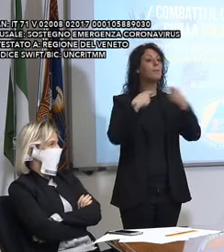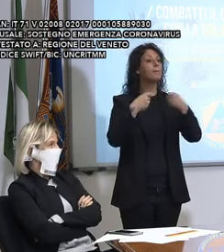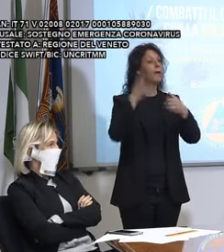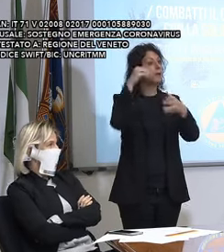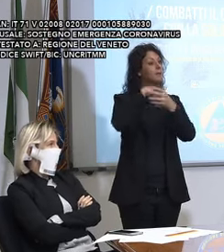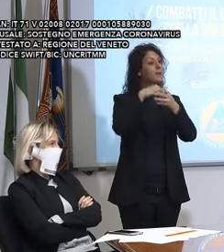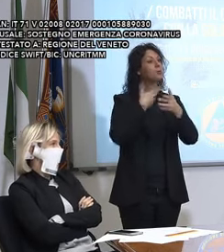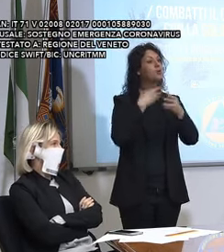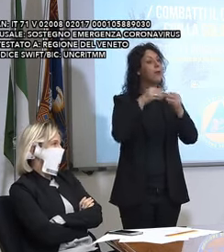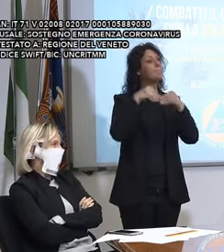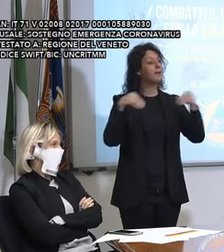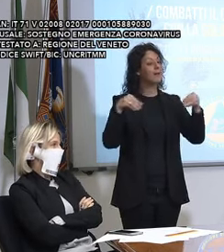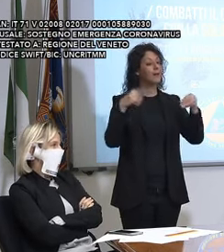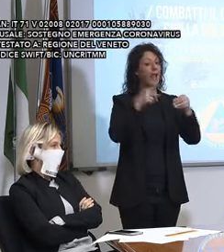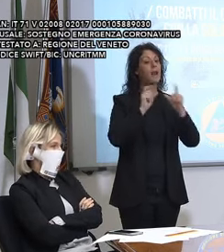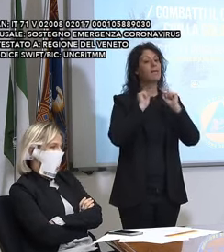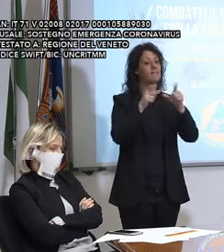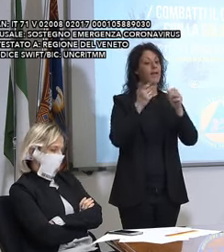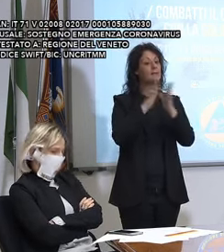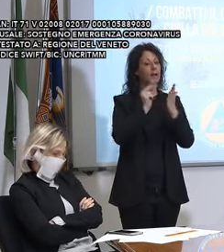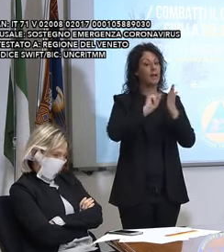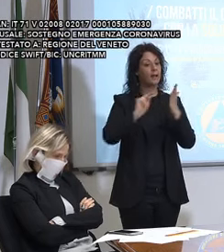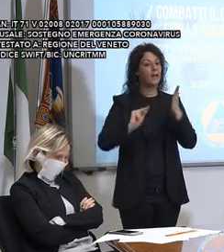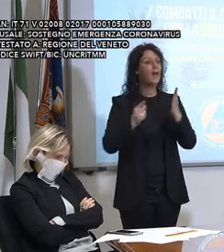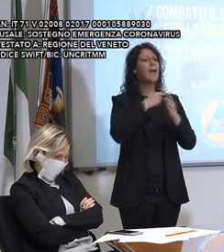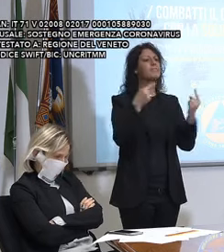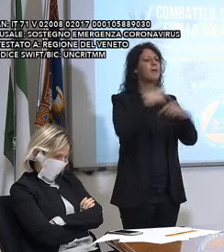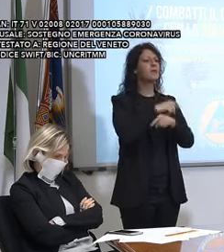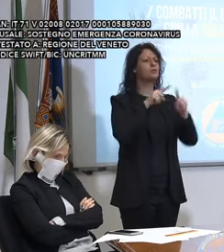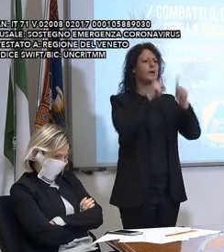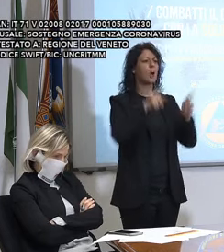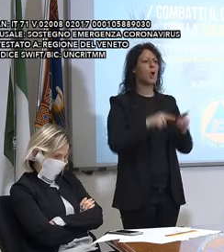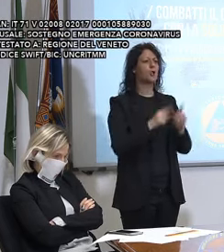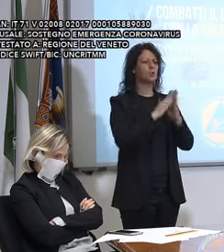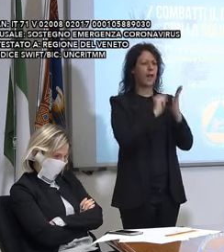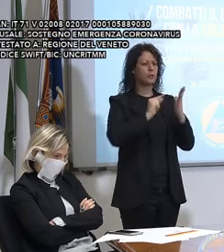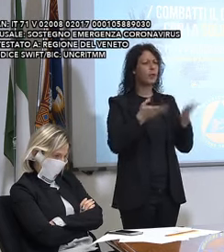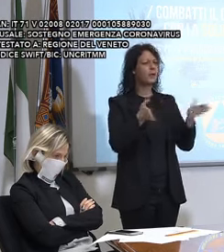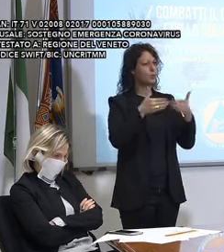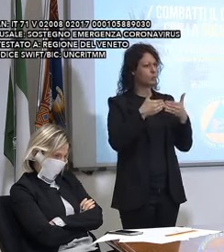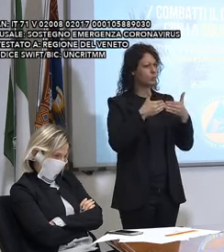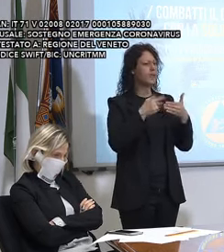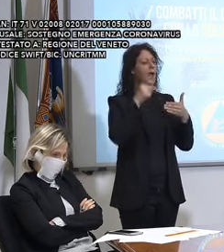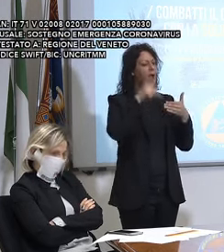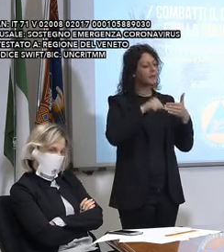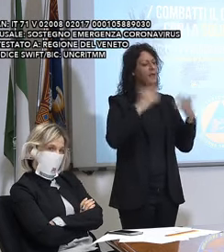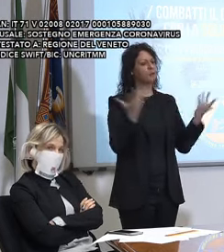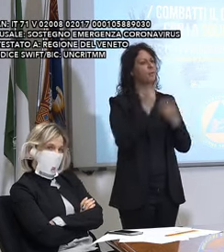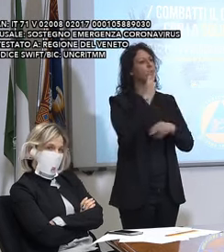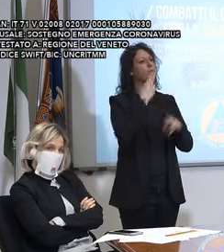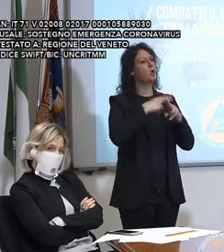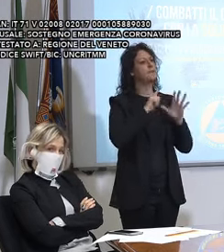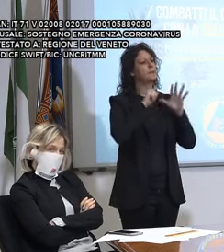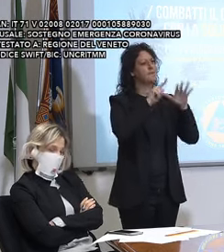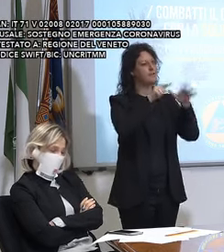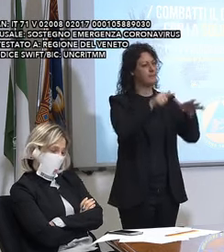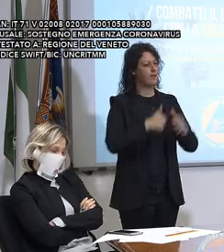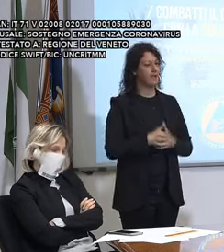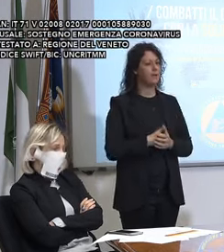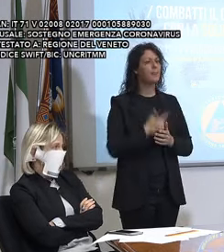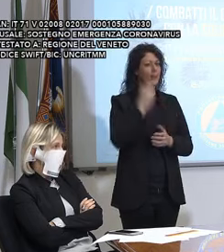potevano aprire, adesso aprono due volte alla settimana. Pensate a tutti quelli che sono chiusi. Baristi. No,